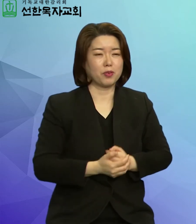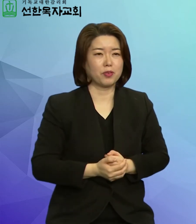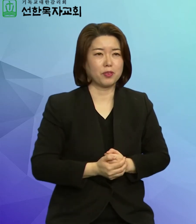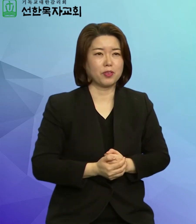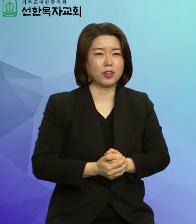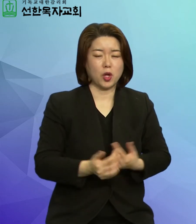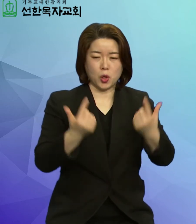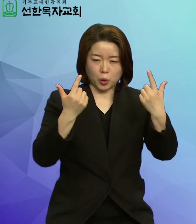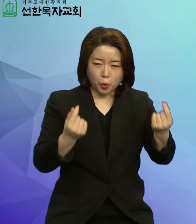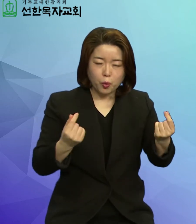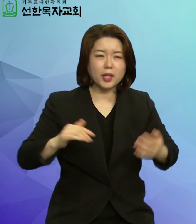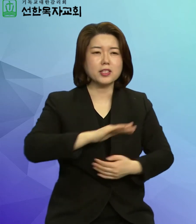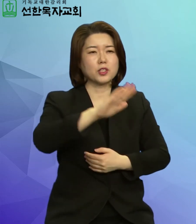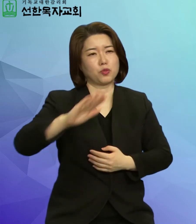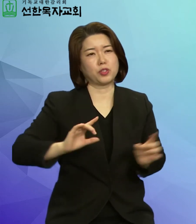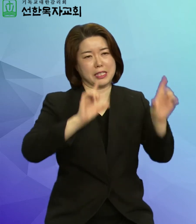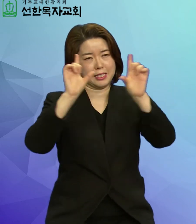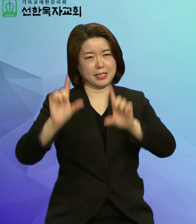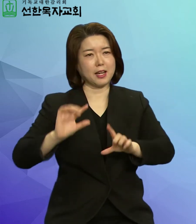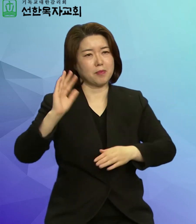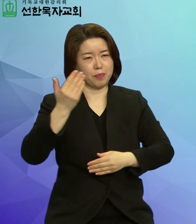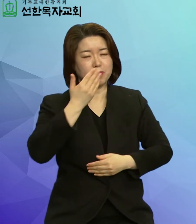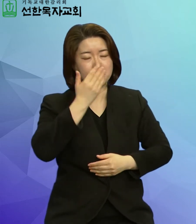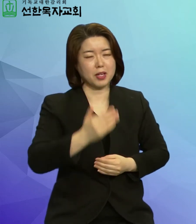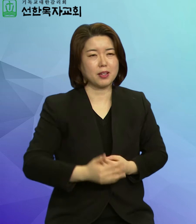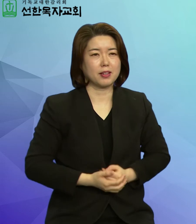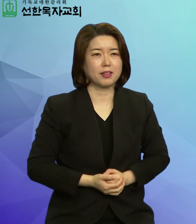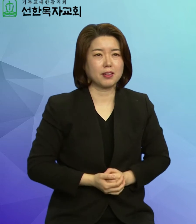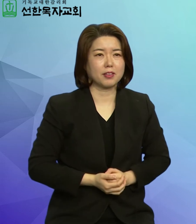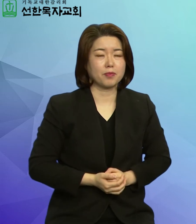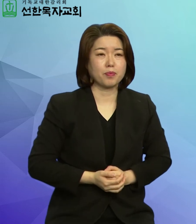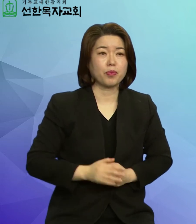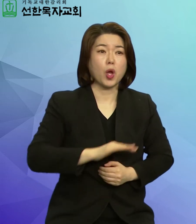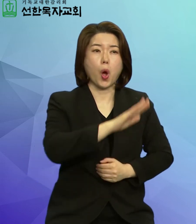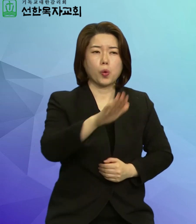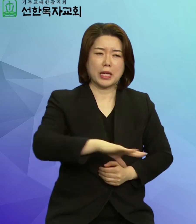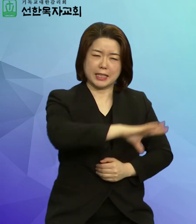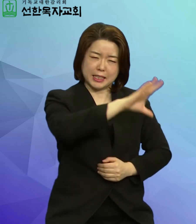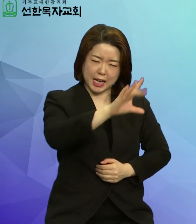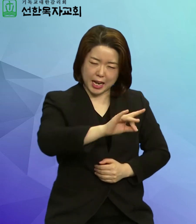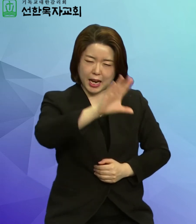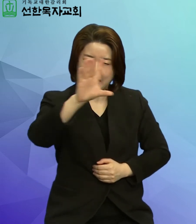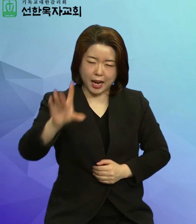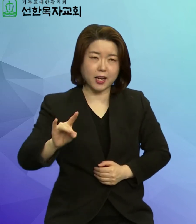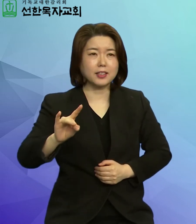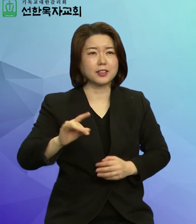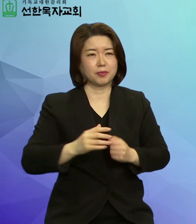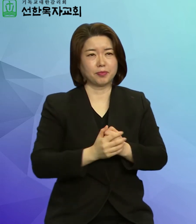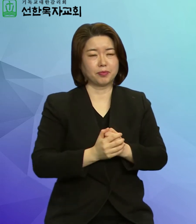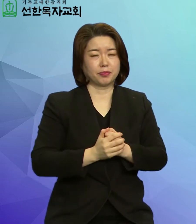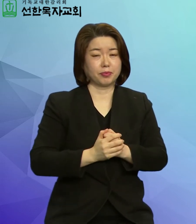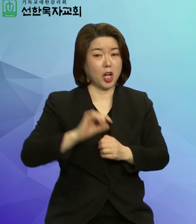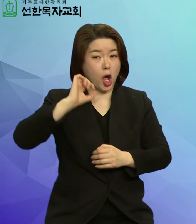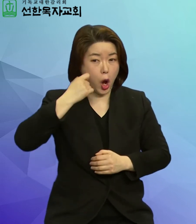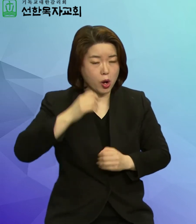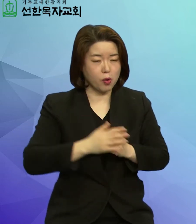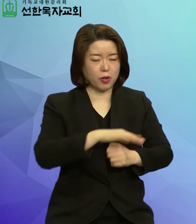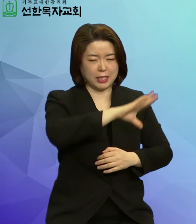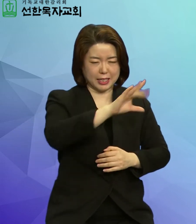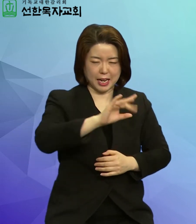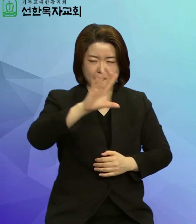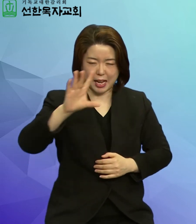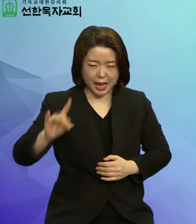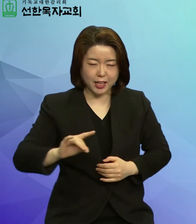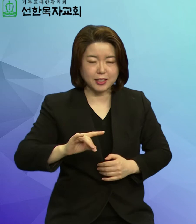바울이었고 동일하게 우리들의 삶입니다. 우리는 이따금 어려운, 이따금